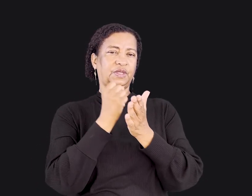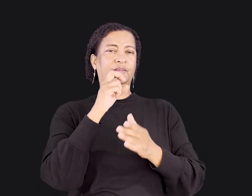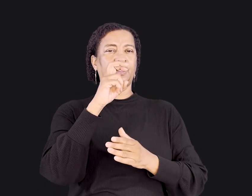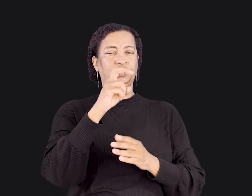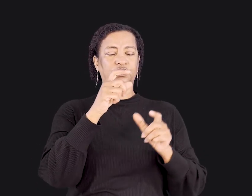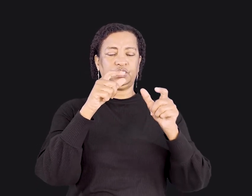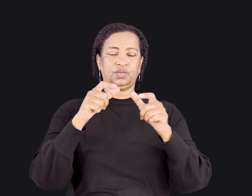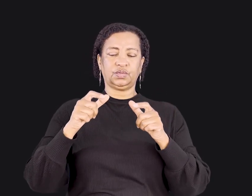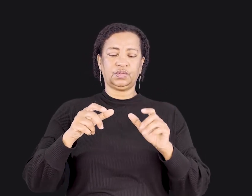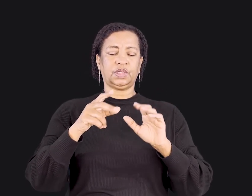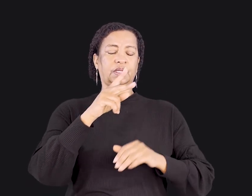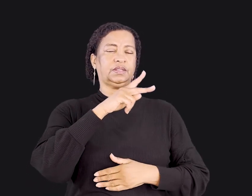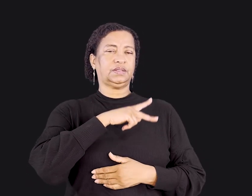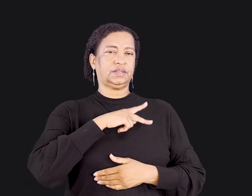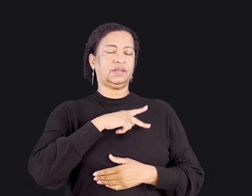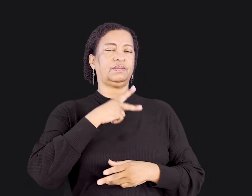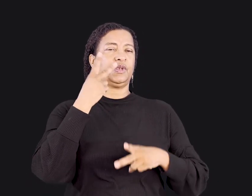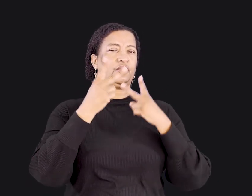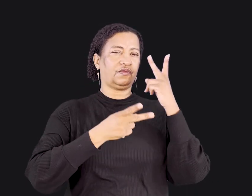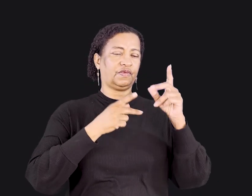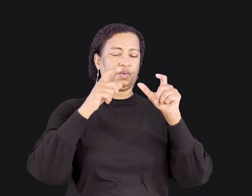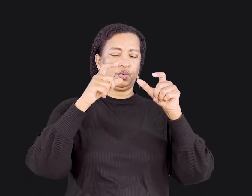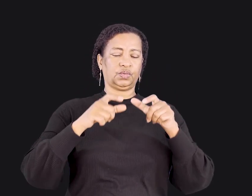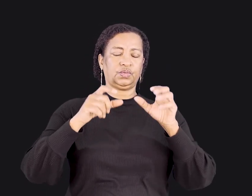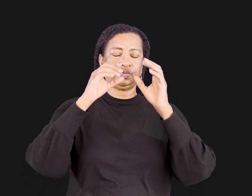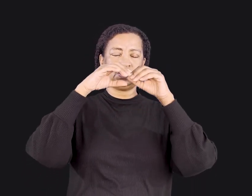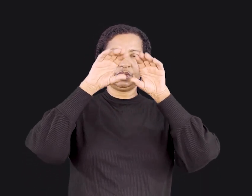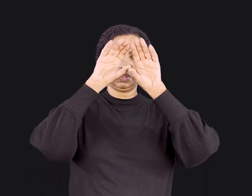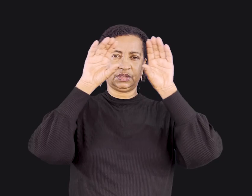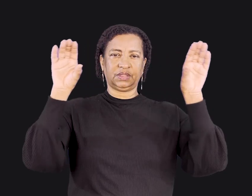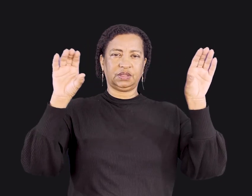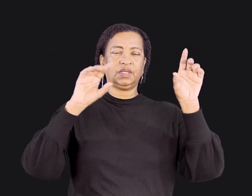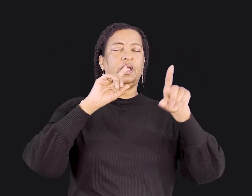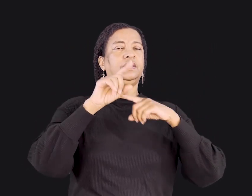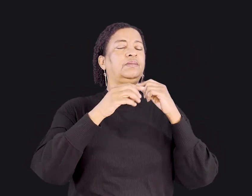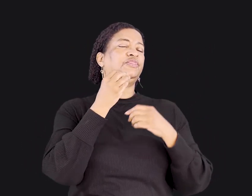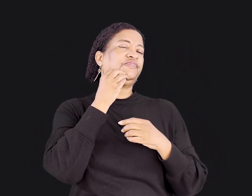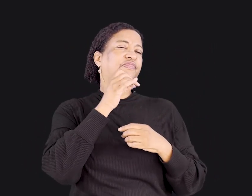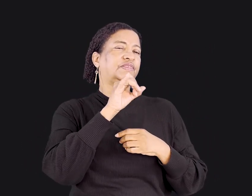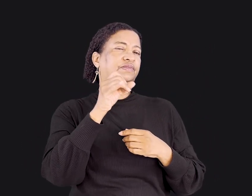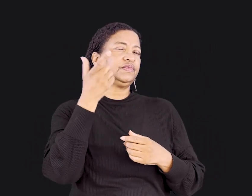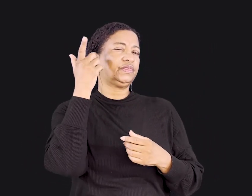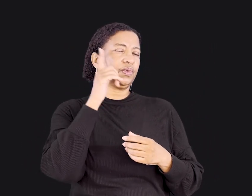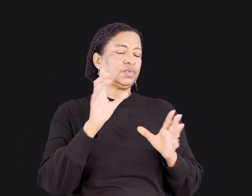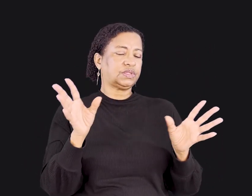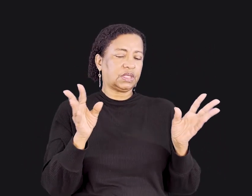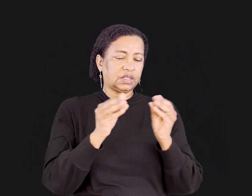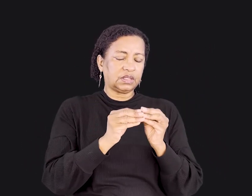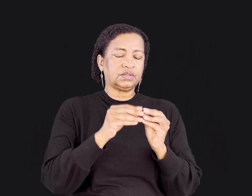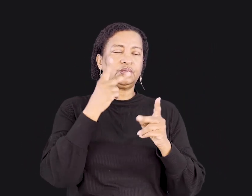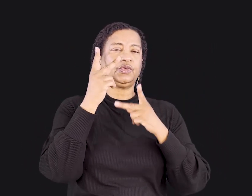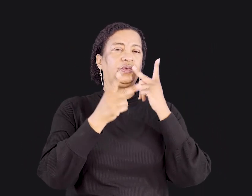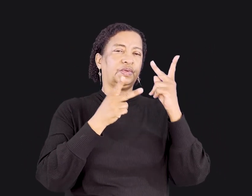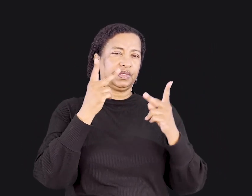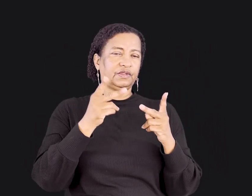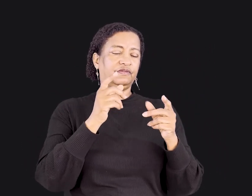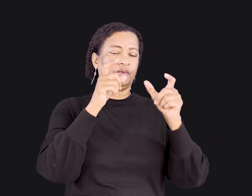Paulo se referiu aos lugares celestiais. Depois veja se você consegue resumir o que ele disse sobre esses